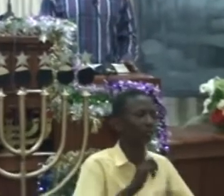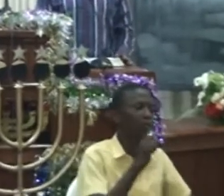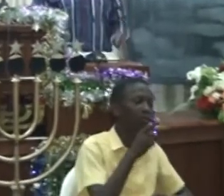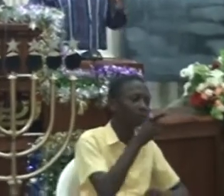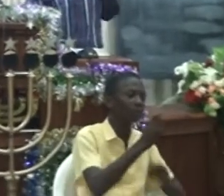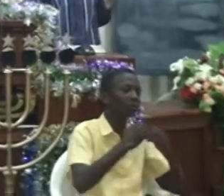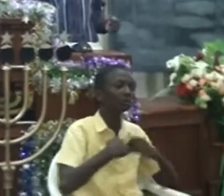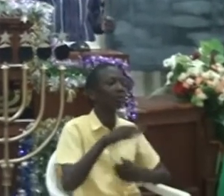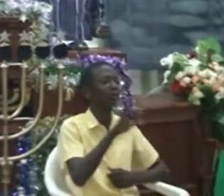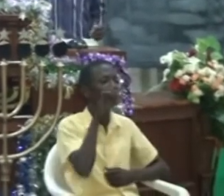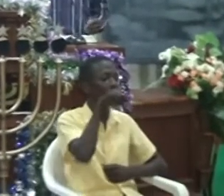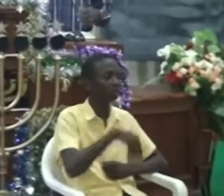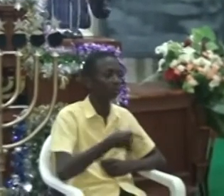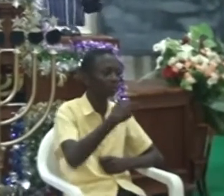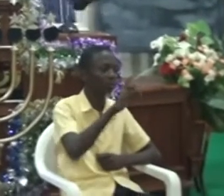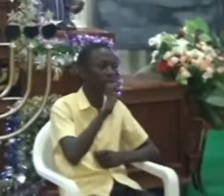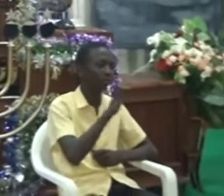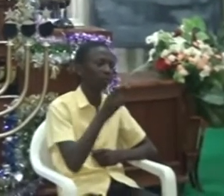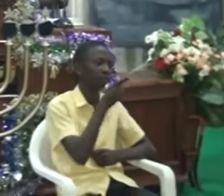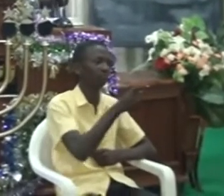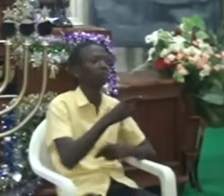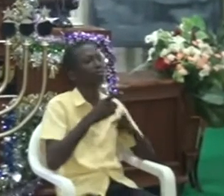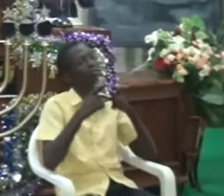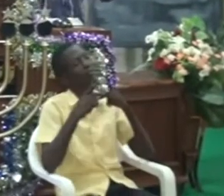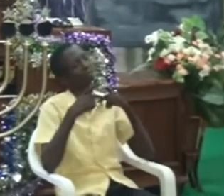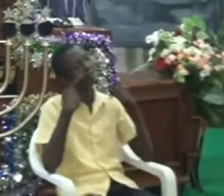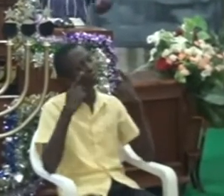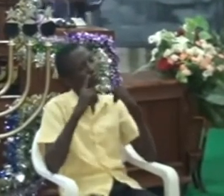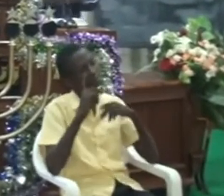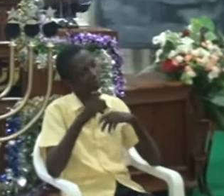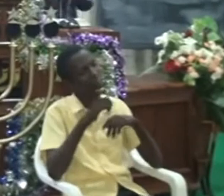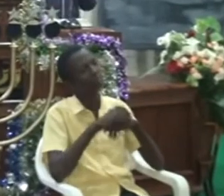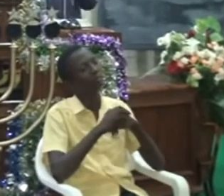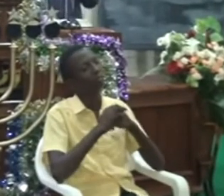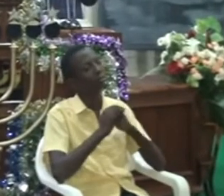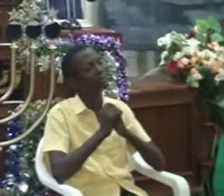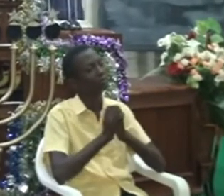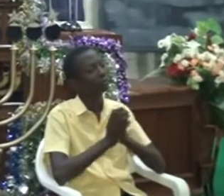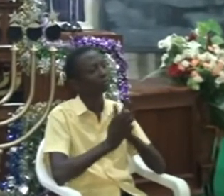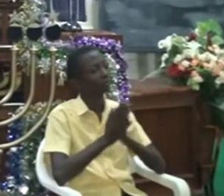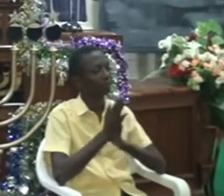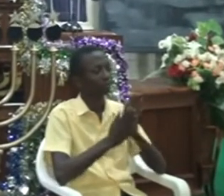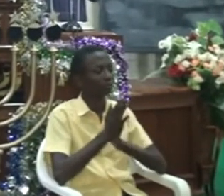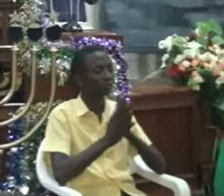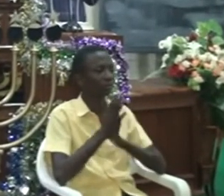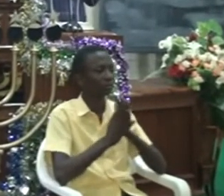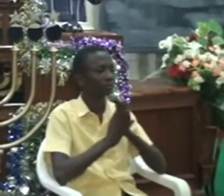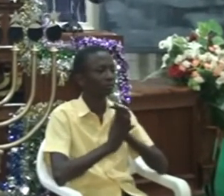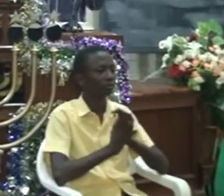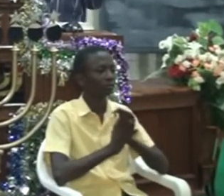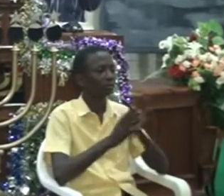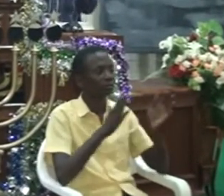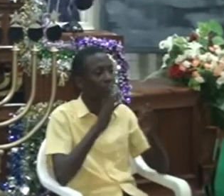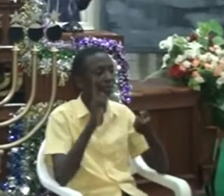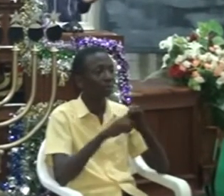pasteur? Haishi tu kusema bo Kaloba ni pasteur wangu, bo Bulumba ni pasteur wangu. Je, nika kusema sema tu mukinywa